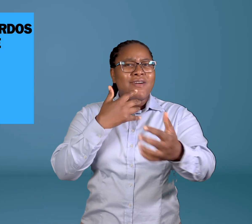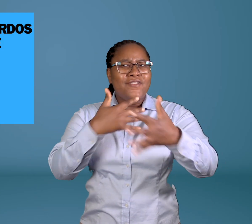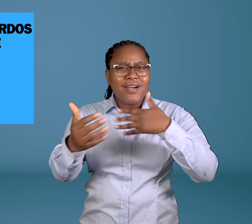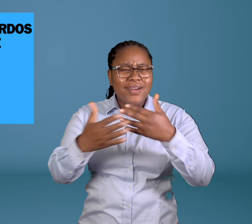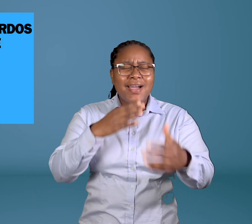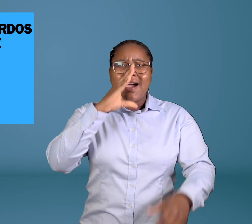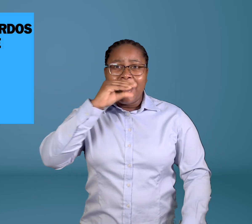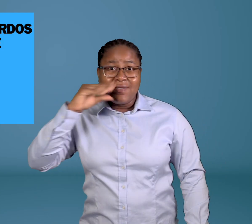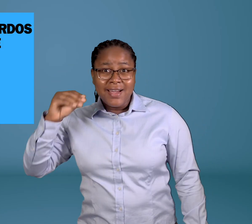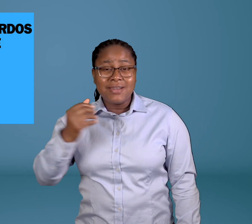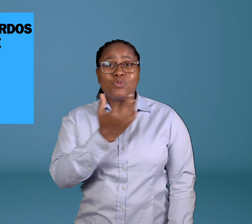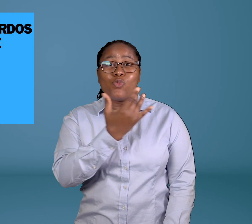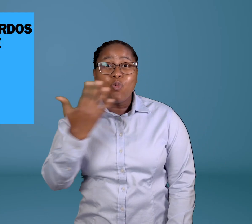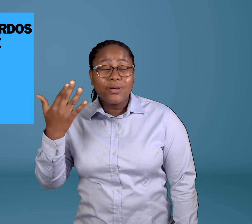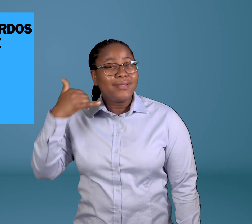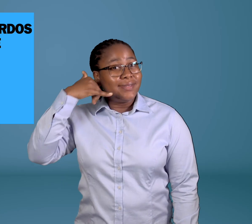a ZUMO,